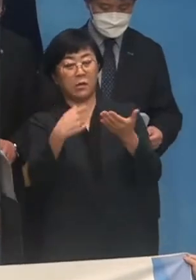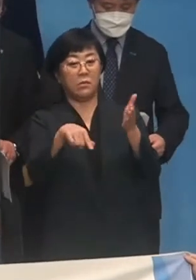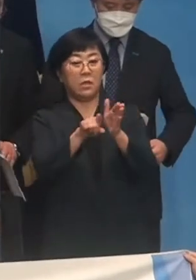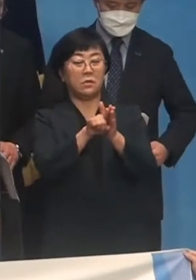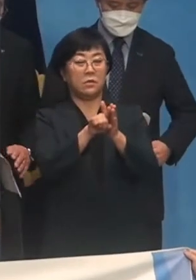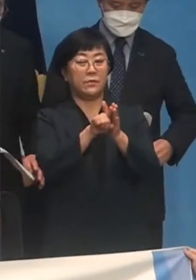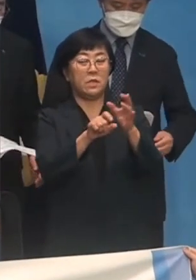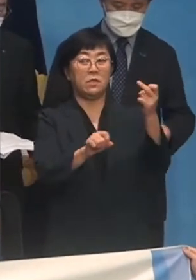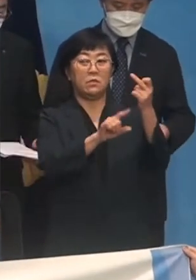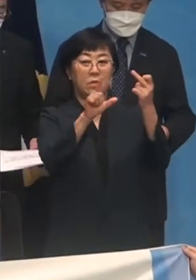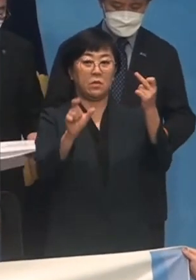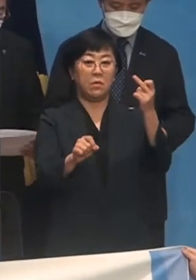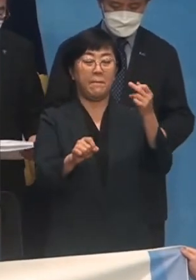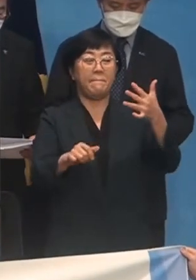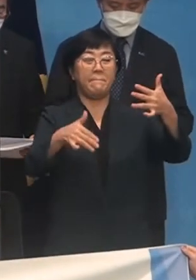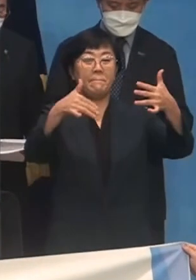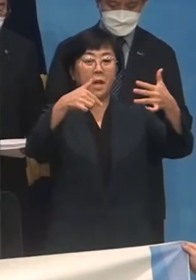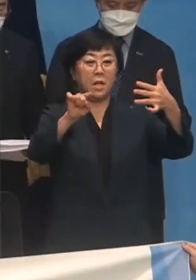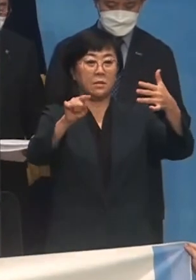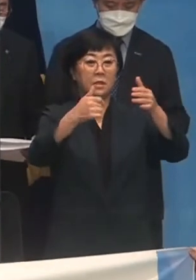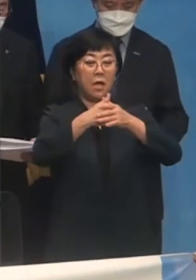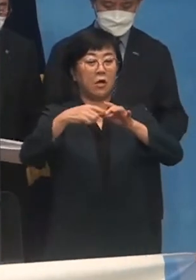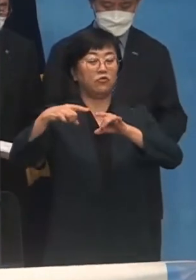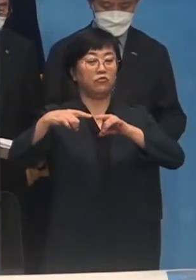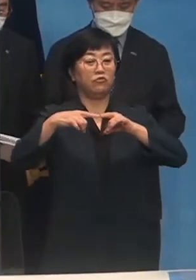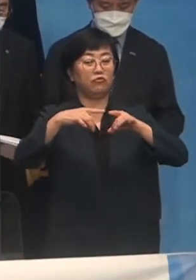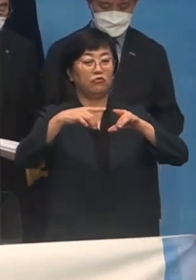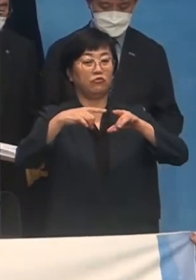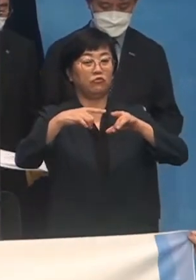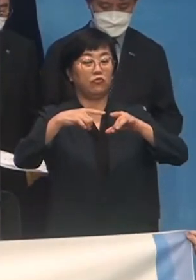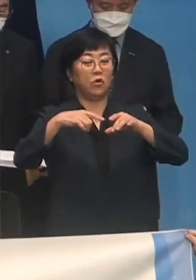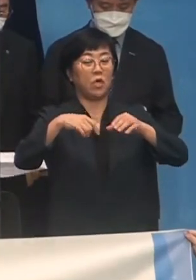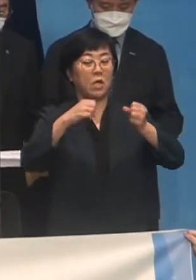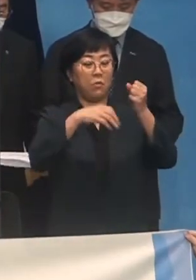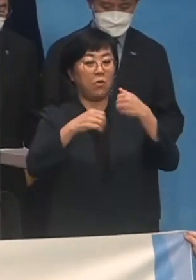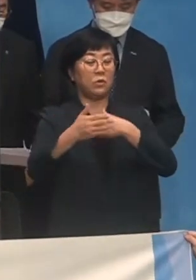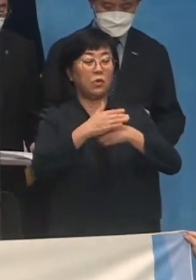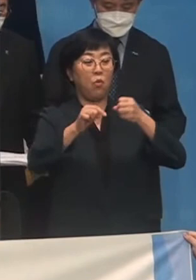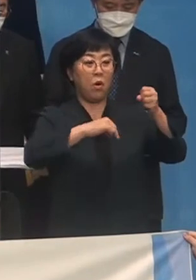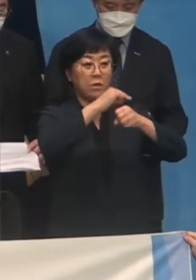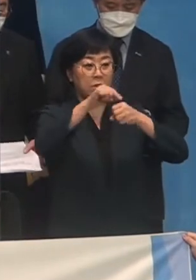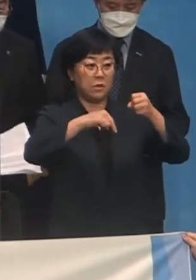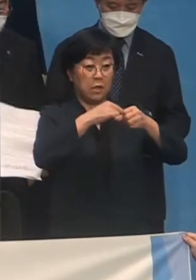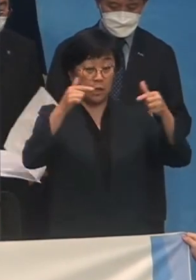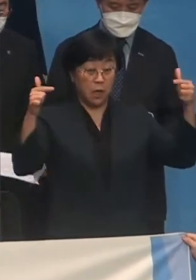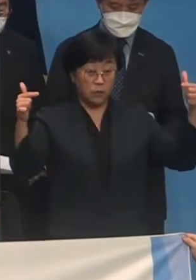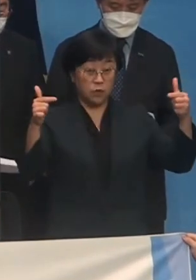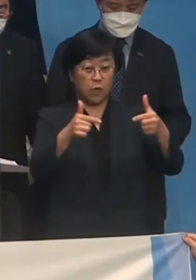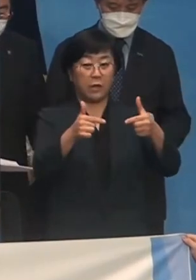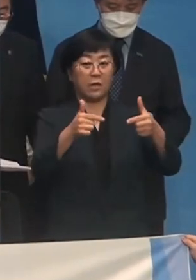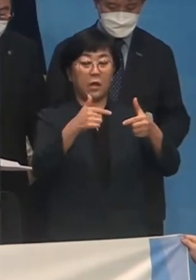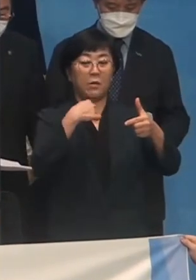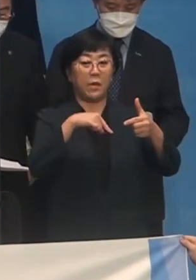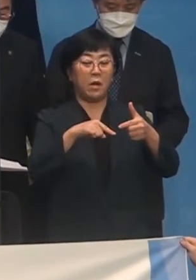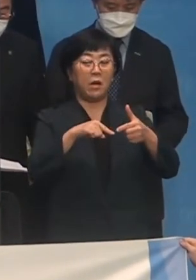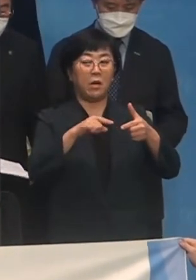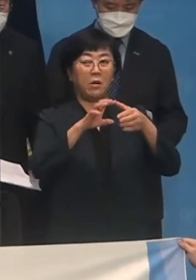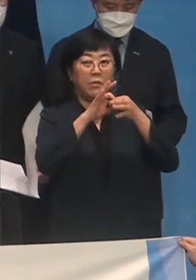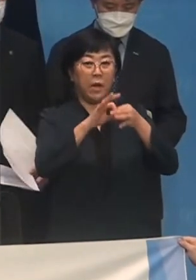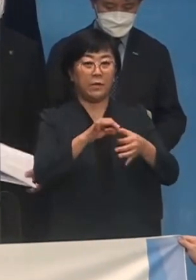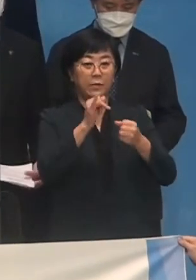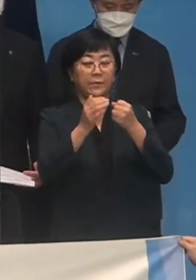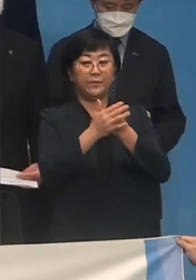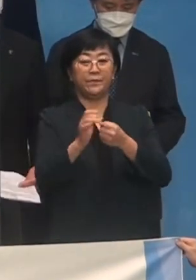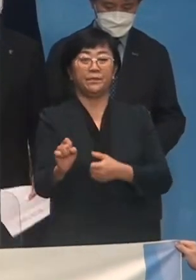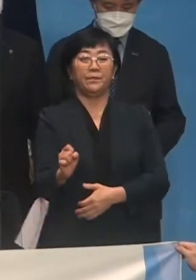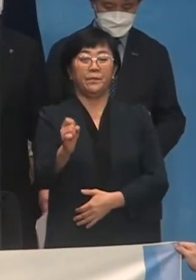12월 제8차 전력수급 기본계획을 확정하여 원전을 감축하는 정책을 지속 펼쳐오고 있습니다. 이로